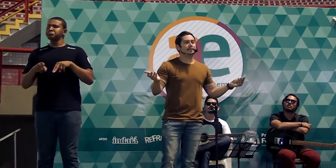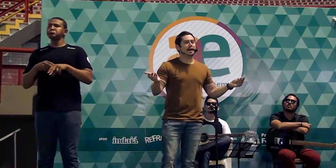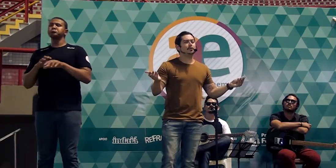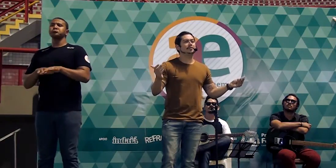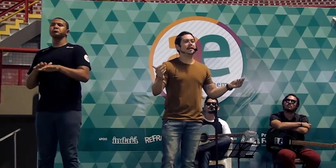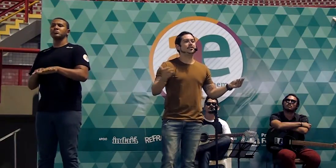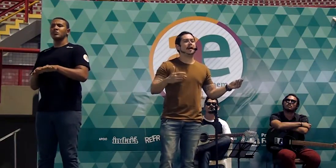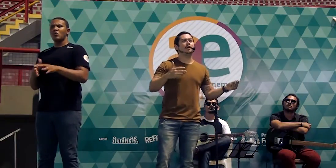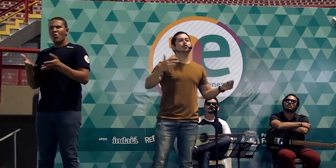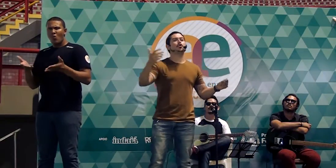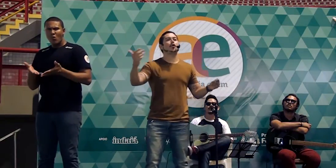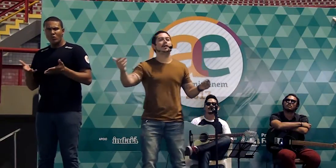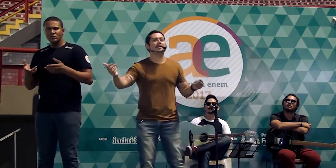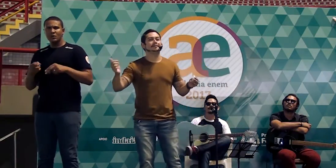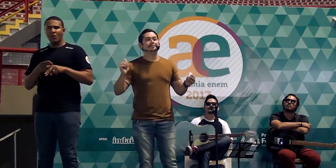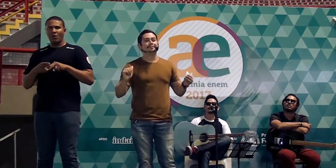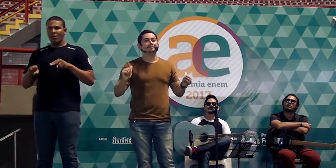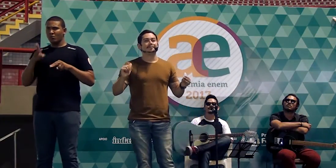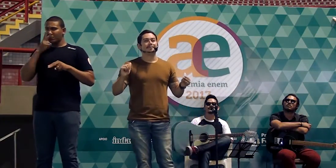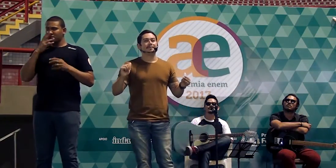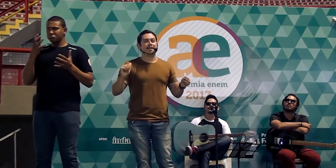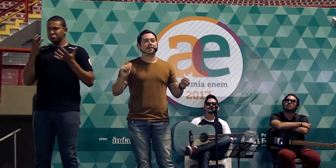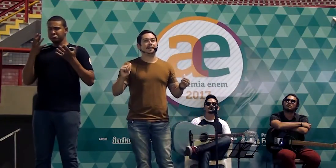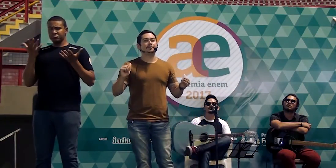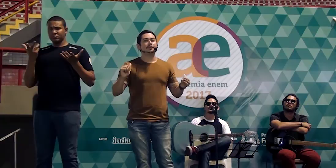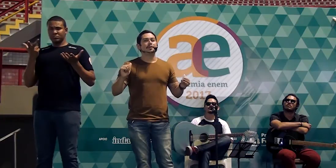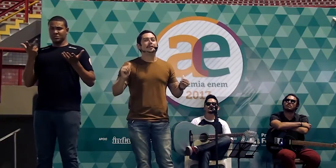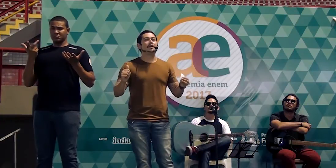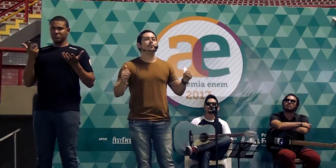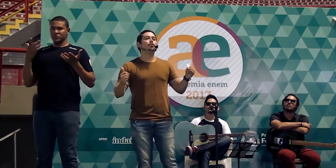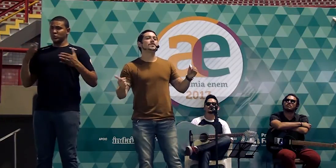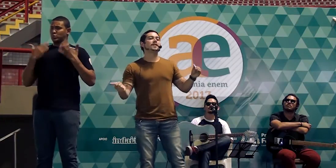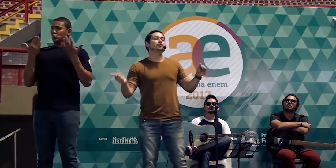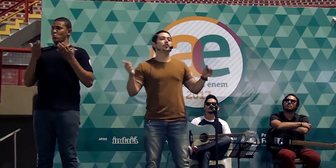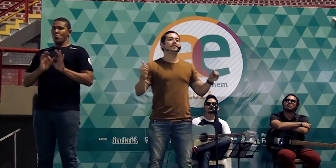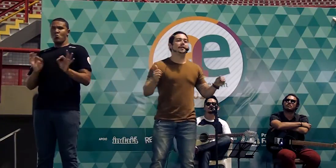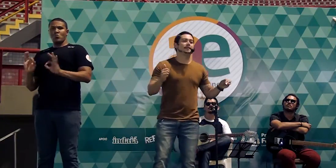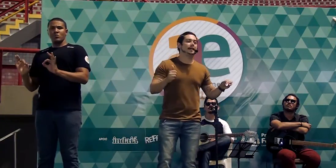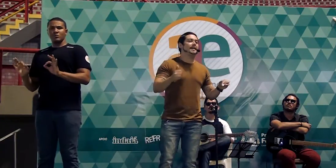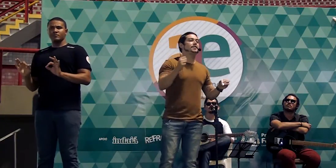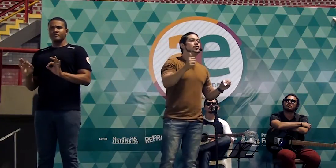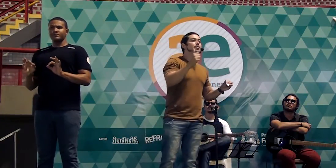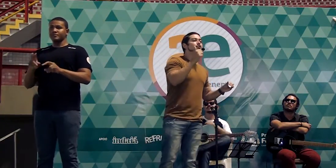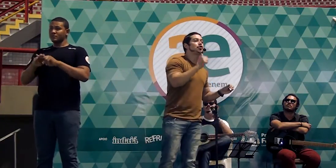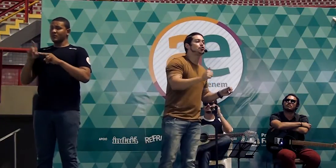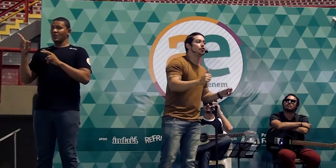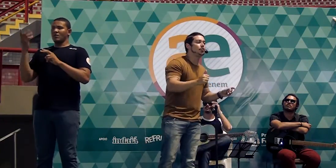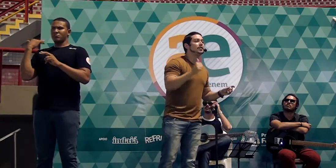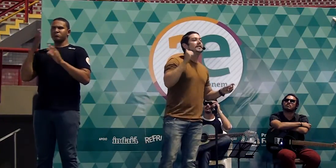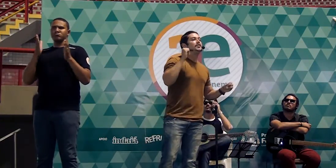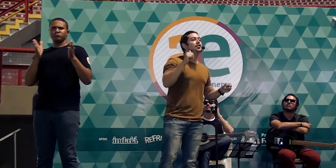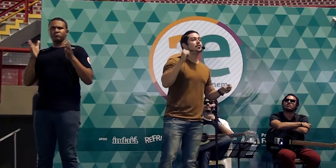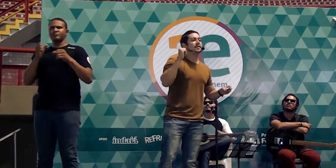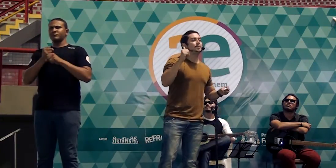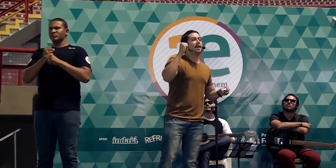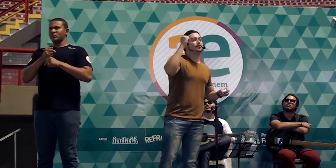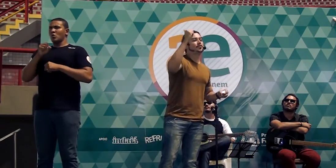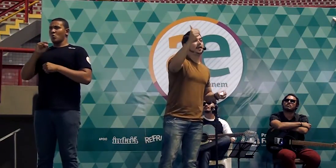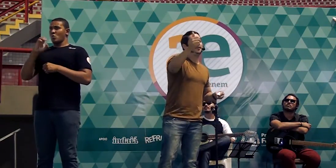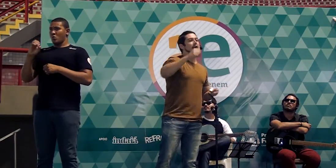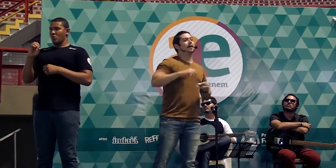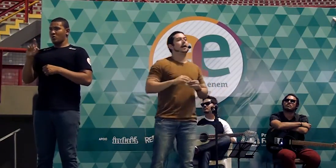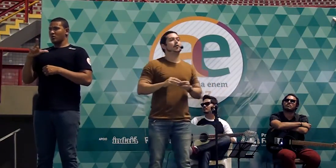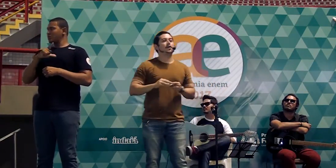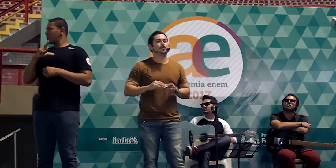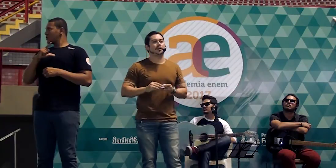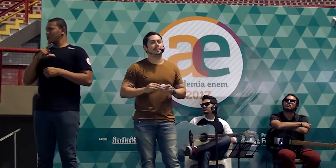Hoje, a nudez já não choca, tá certo? Então, os anos 80, esse tipo de som tinha um aspecto